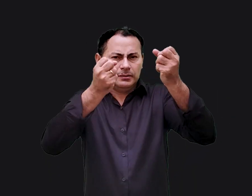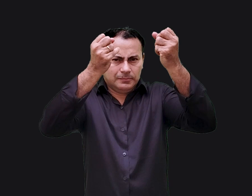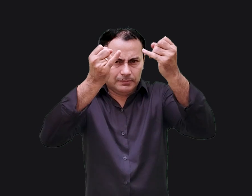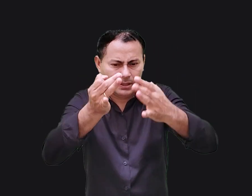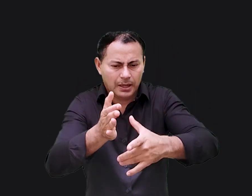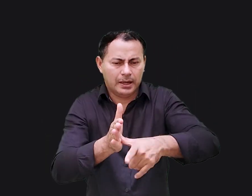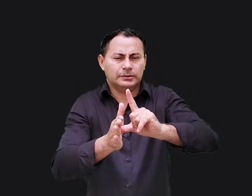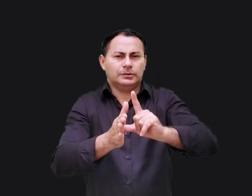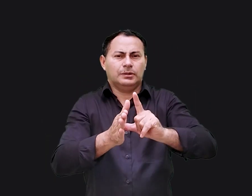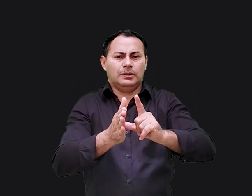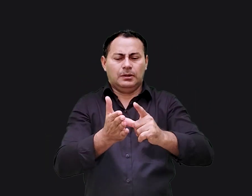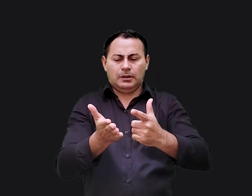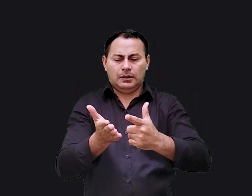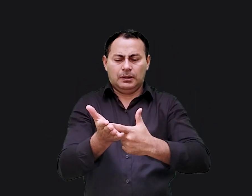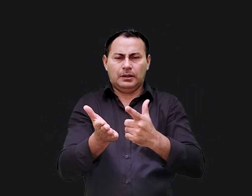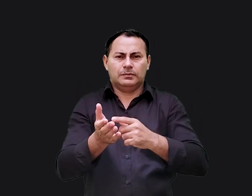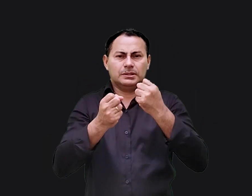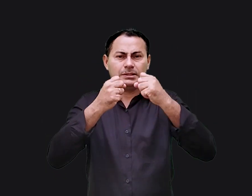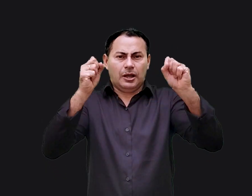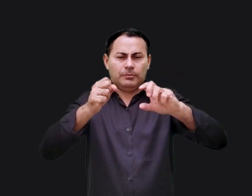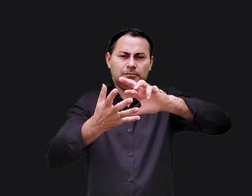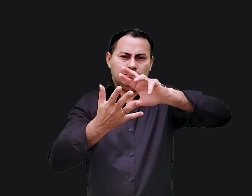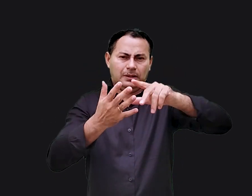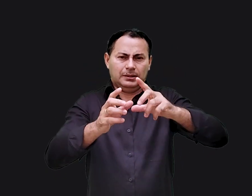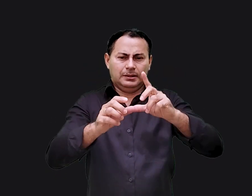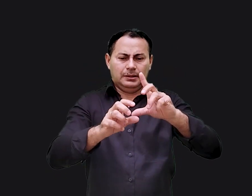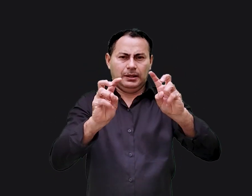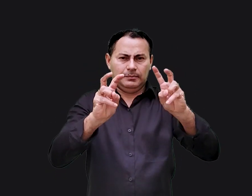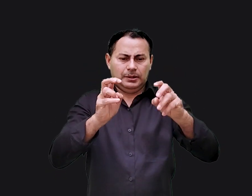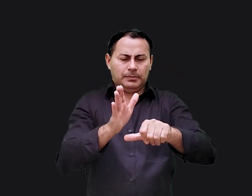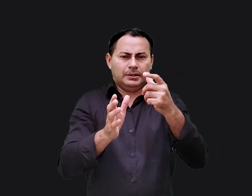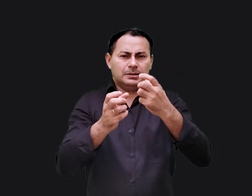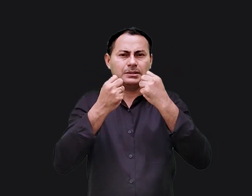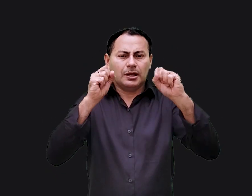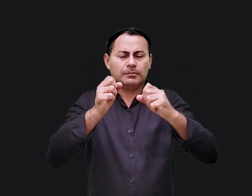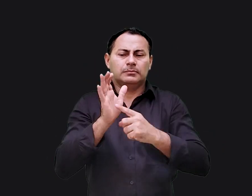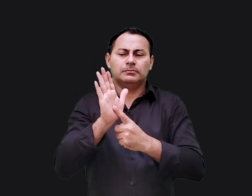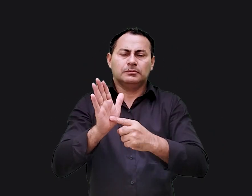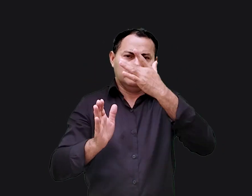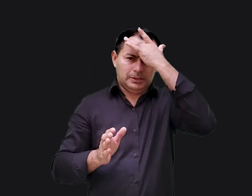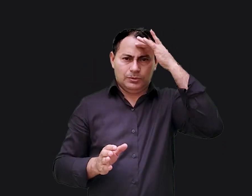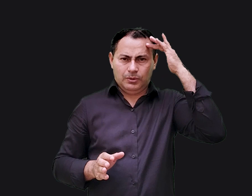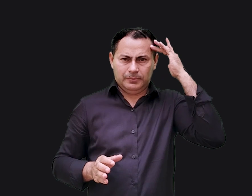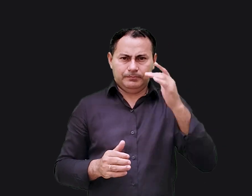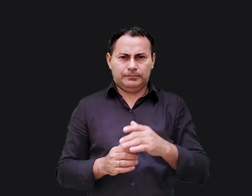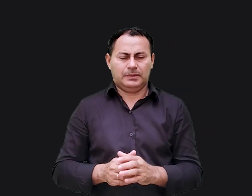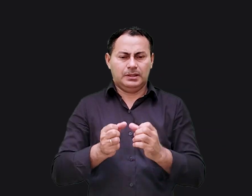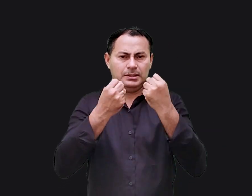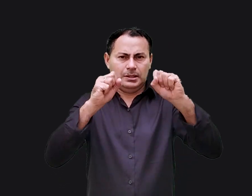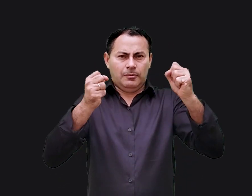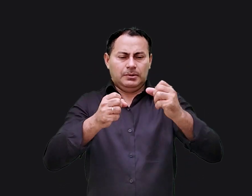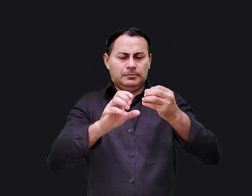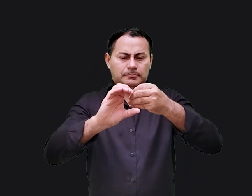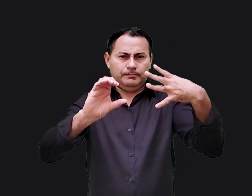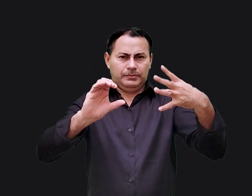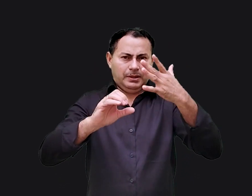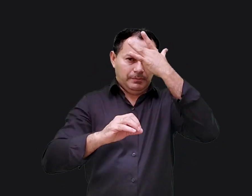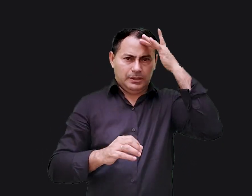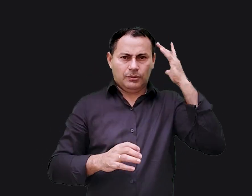já destaquei antes, o livro de Salmos possui vários temas. O Salmo 1 apresenta 2 homens. Esse salmo caracteriza o